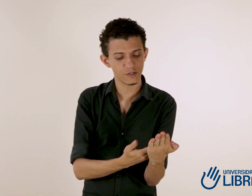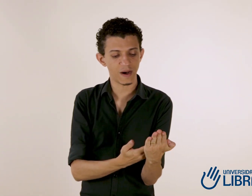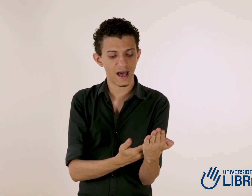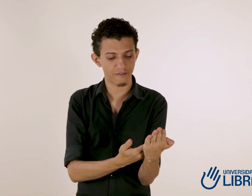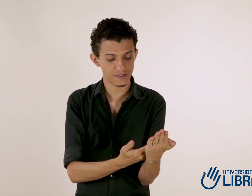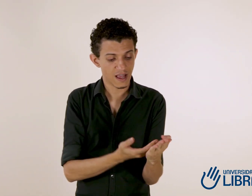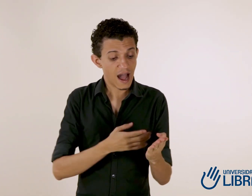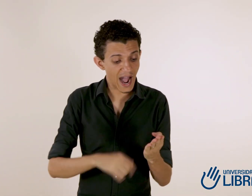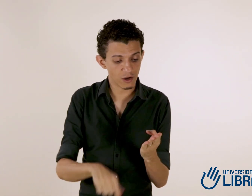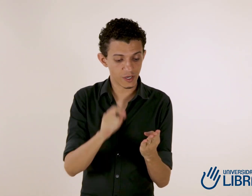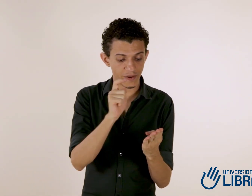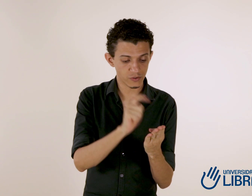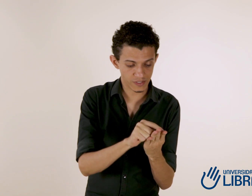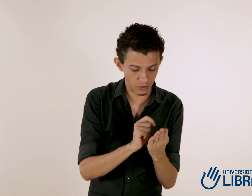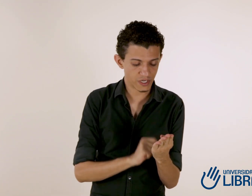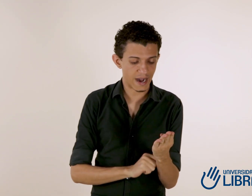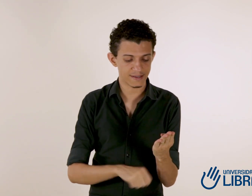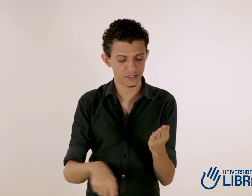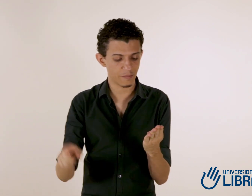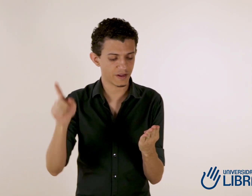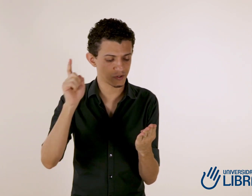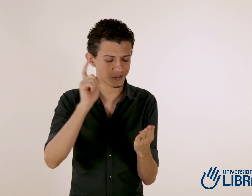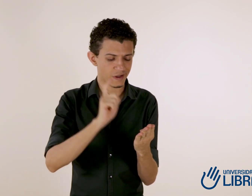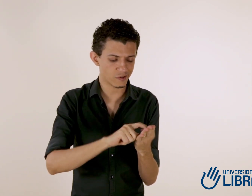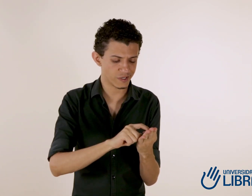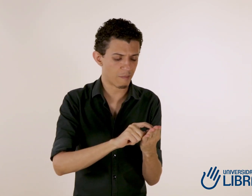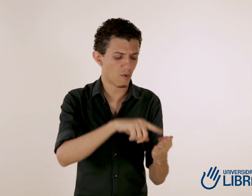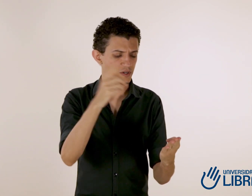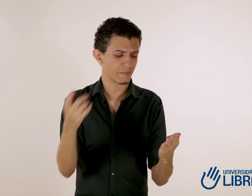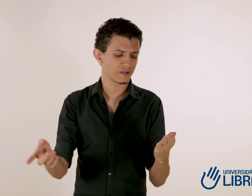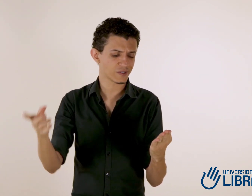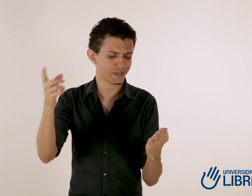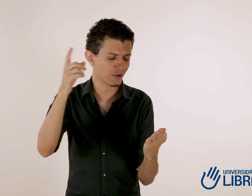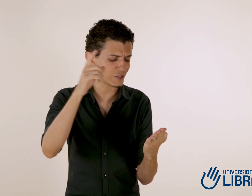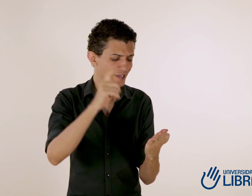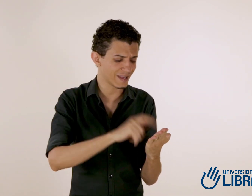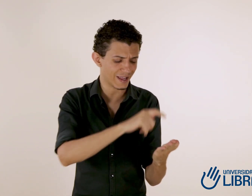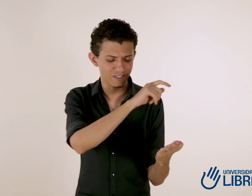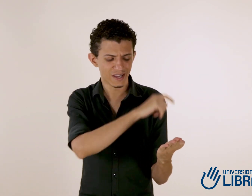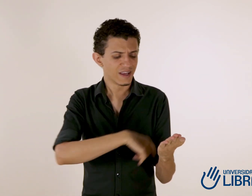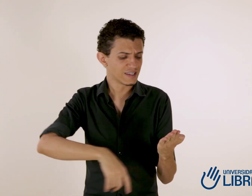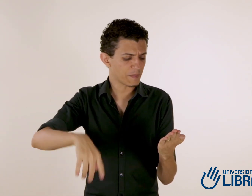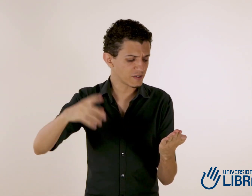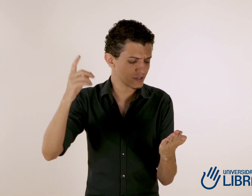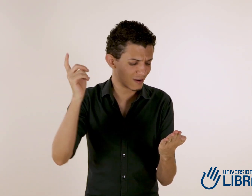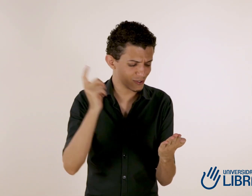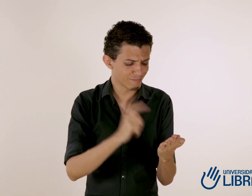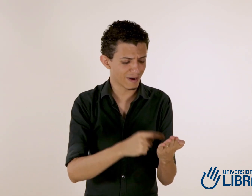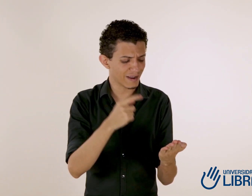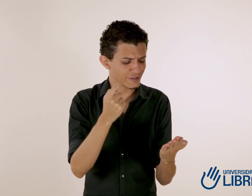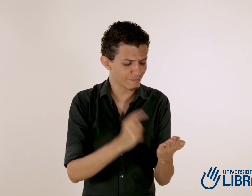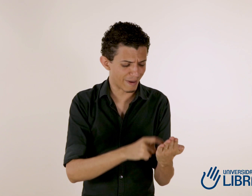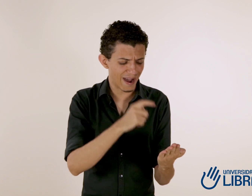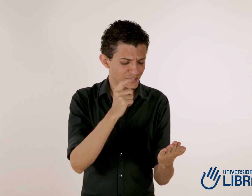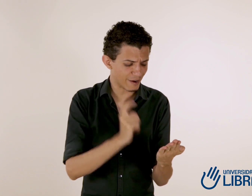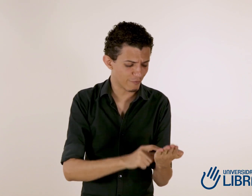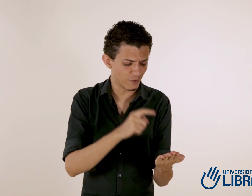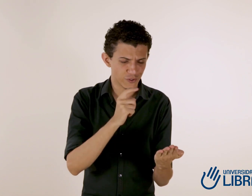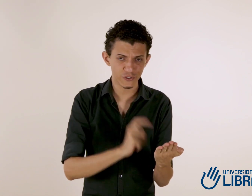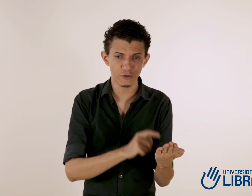de palavras. Ah, eu já aprendi o sinal de casa, já aprendi o sinal de amor, já aprendi o sinal de igreja, já aprendi o sinal de mãe, de pai, de avô, de tio,